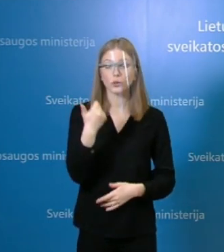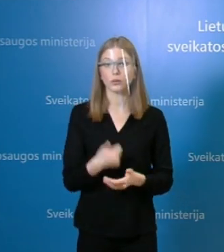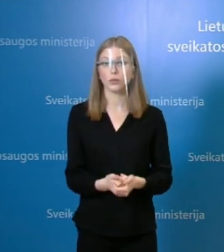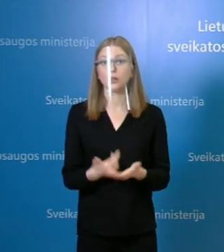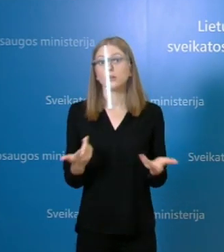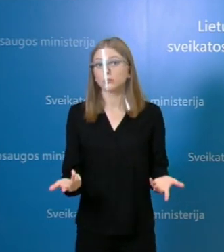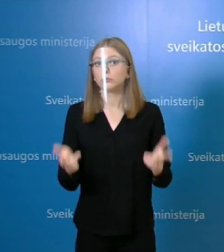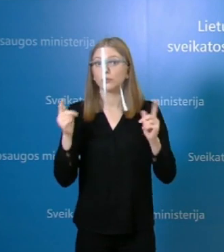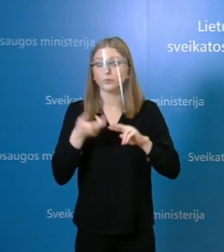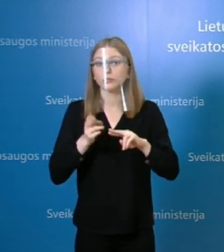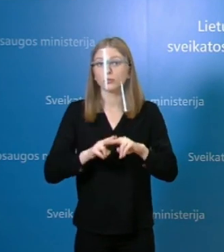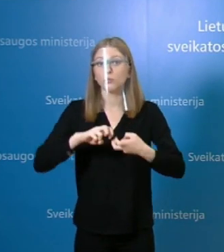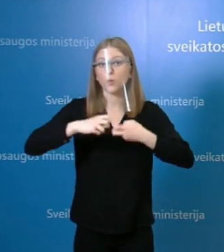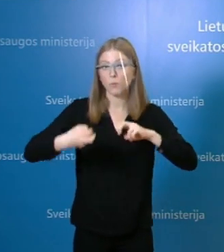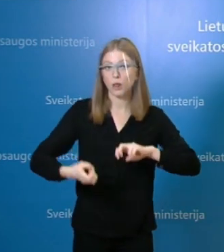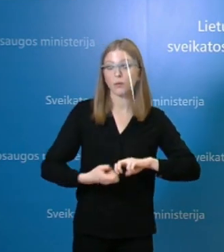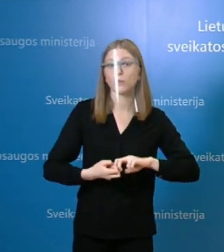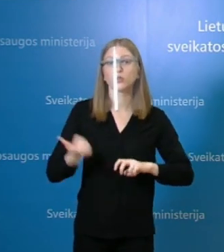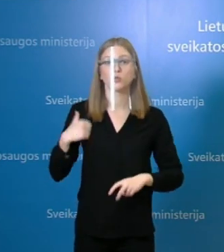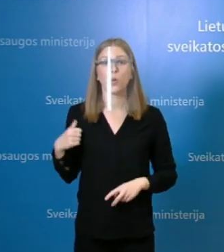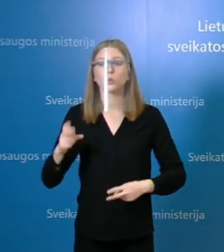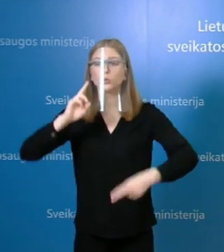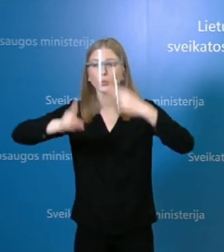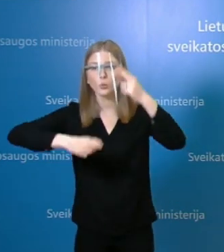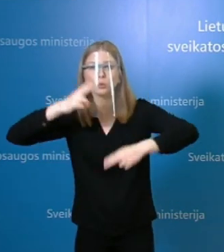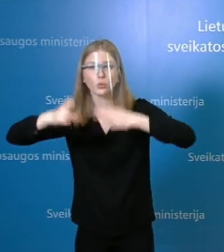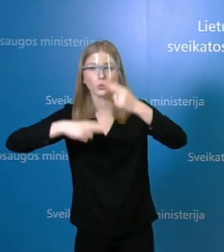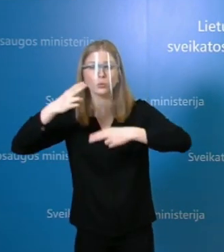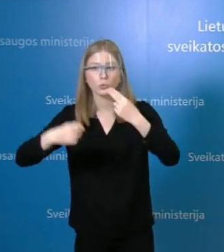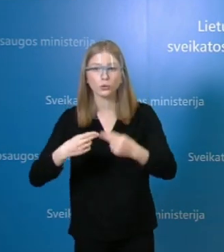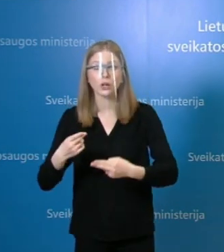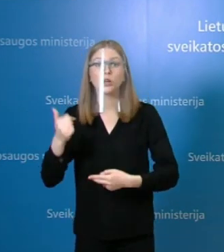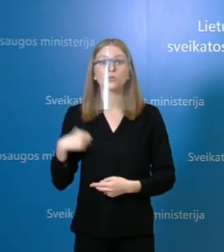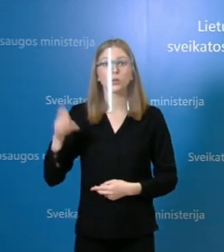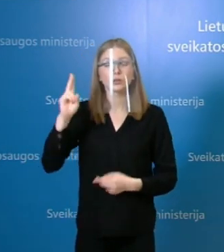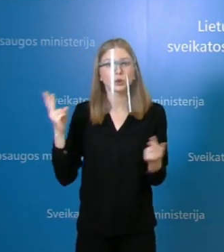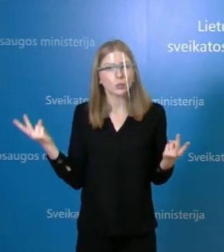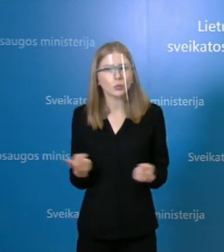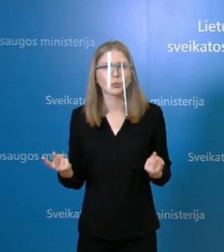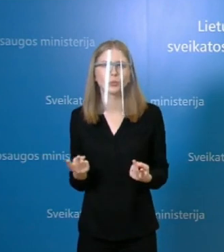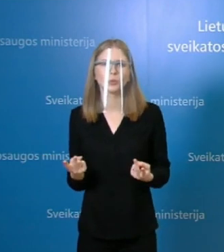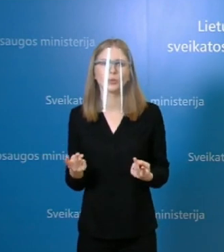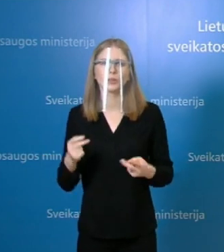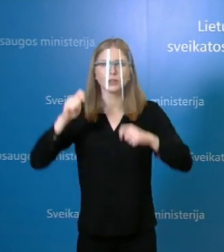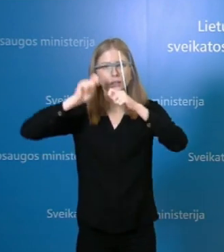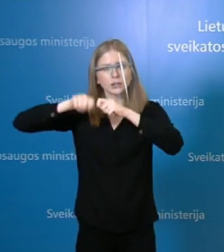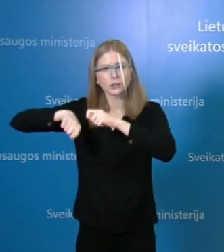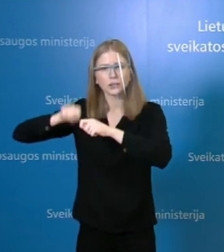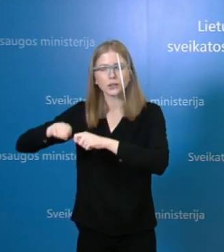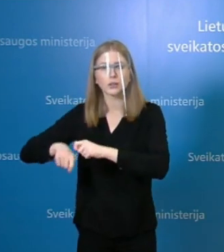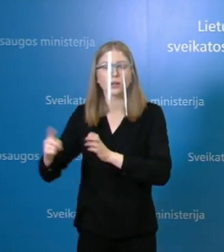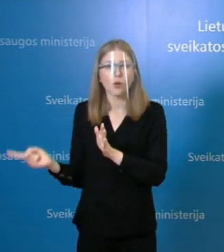jau susidūrėm su skundais pacientų, kad na, jiem neliko tiesiog vietos tiem, kurie nori išsitirti